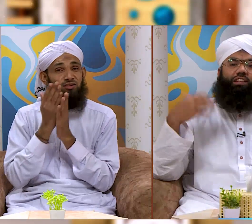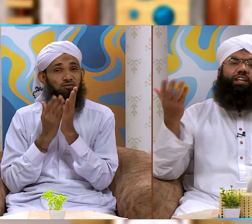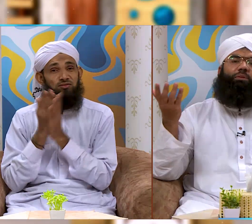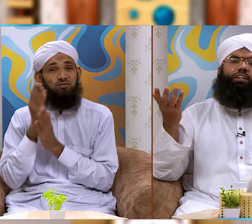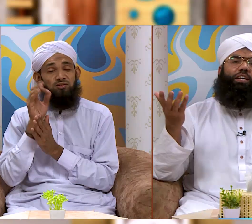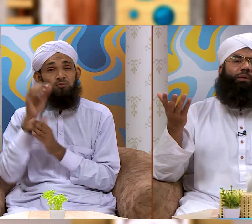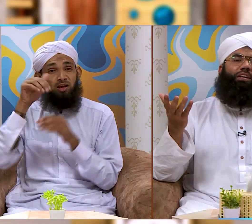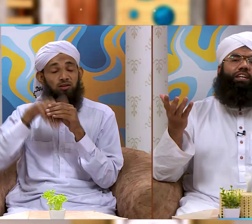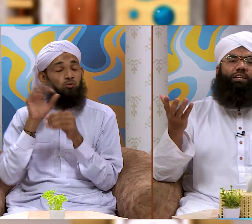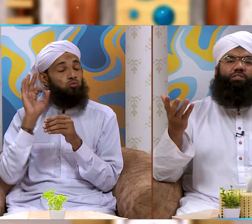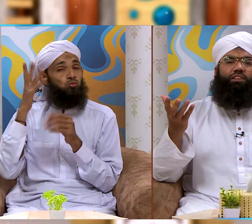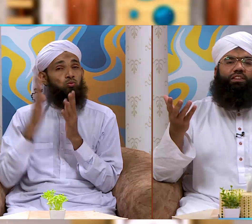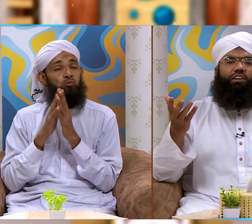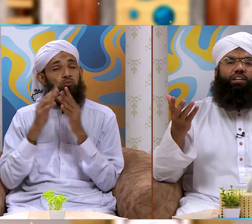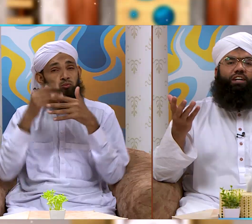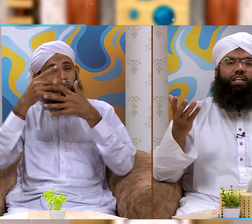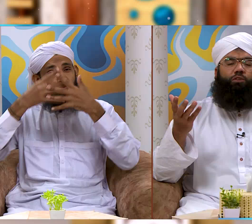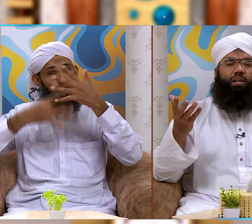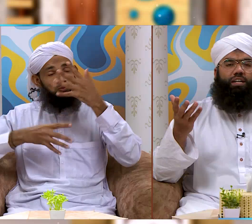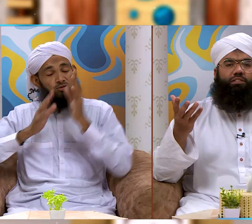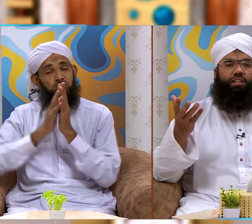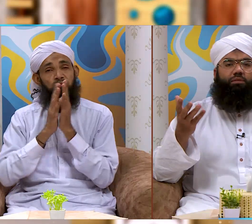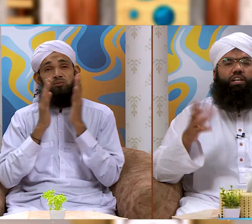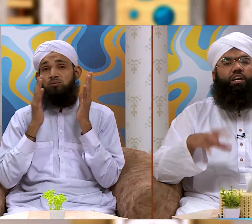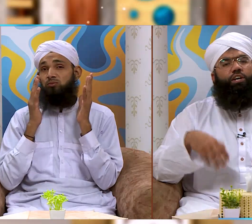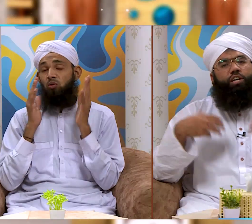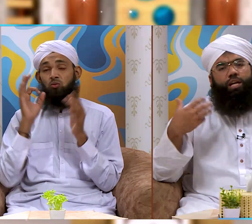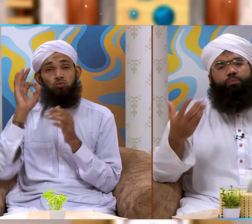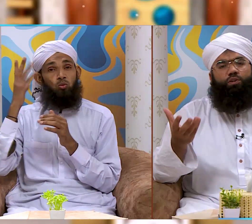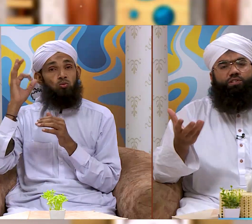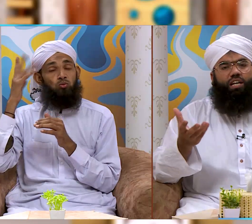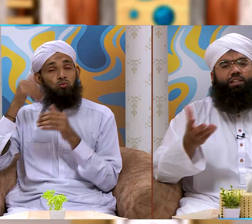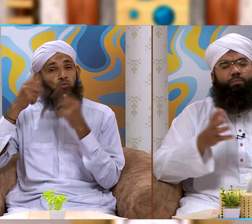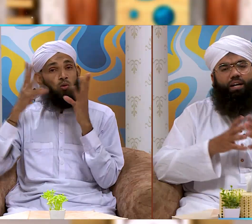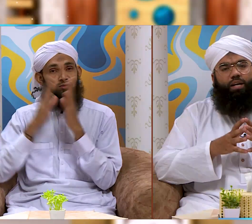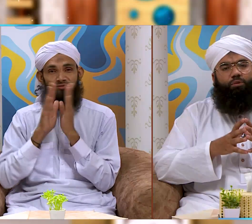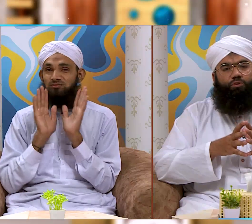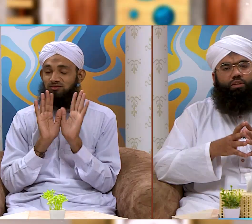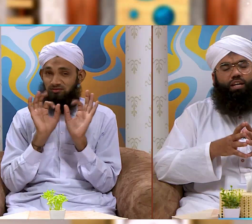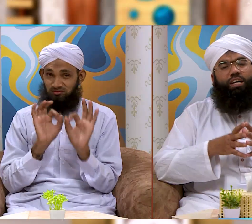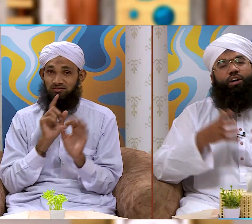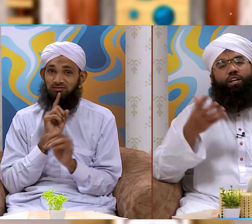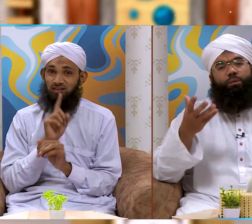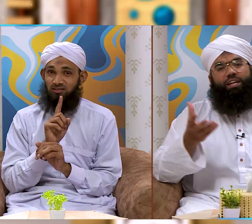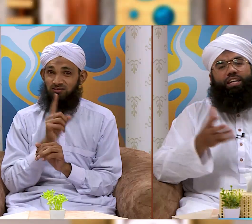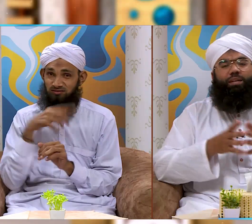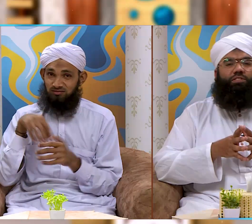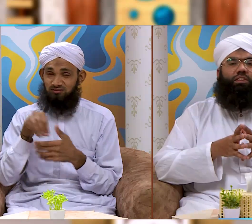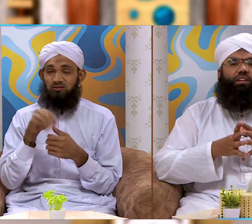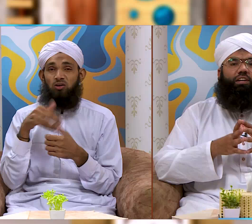اندر بھی نبی کریم صلی اللہ علیہ وآلہ وبارک وسلم کے کئی معجزات کا بیان موجود ہے، اور نبی کریم صلی اللہ علیہ